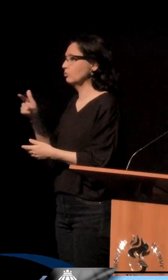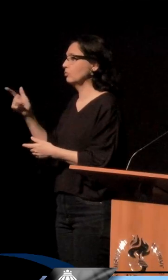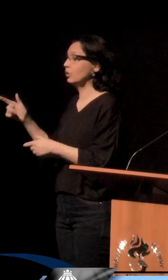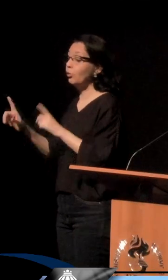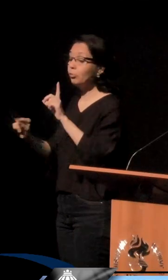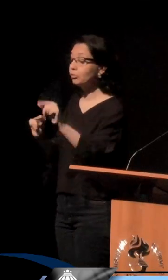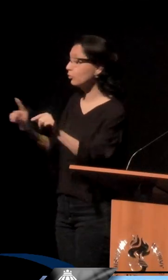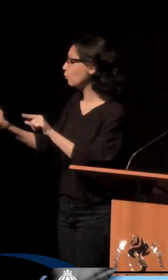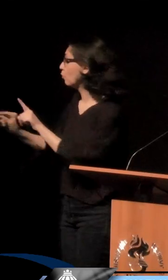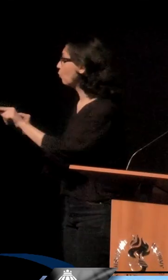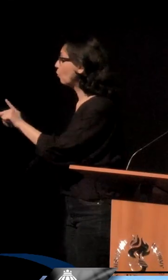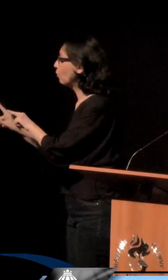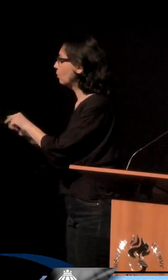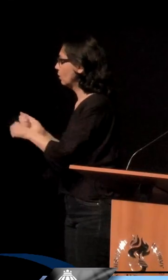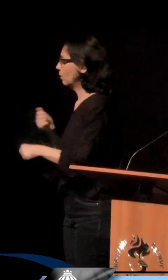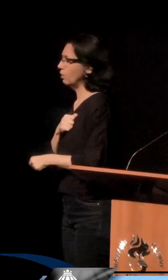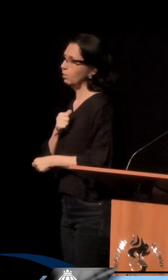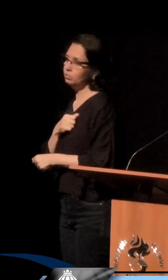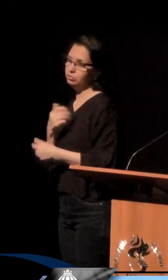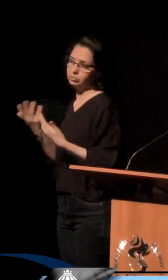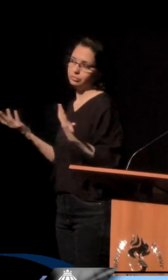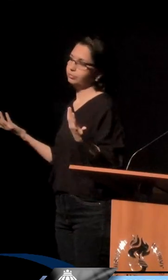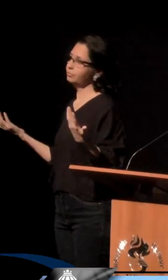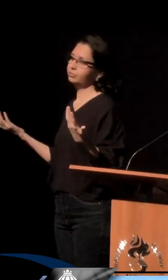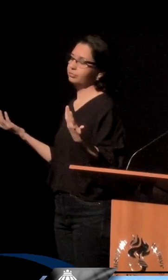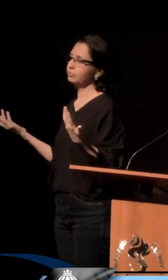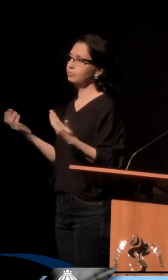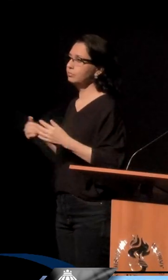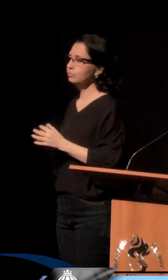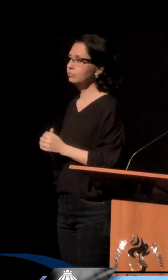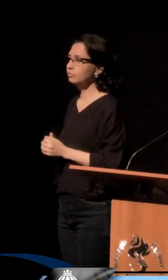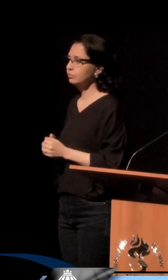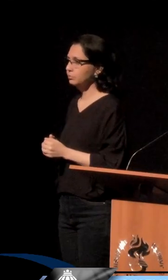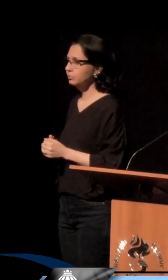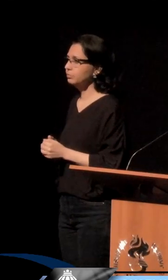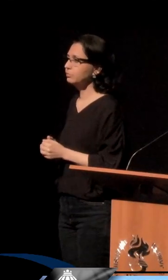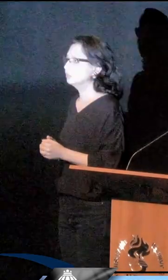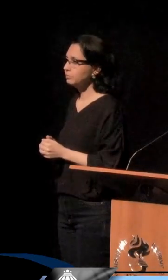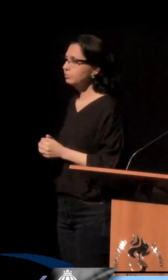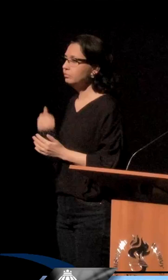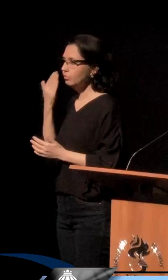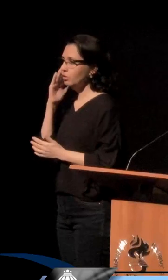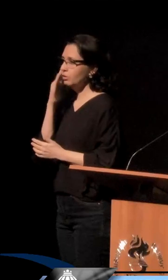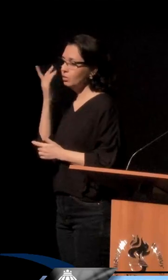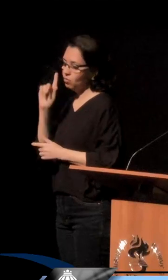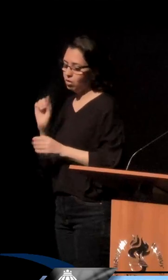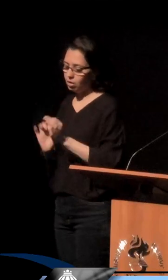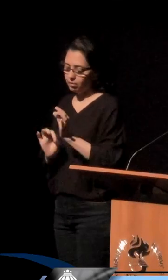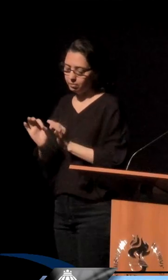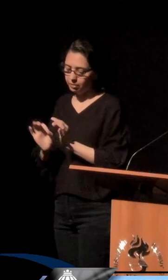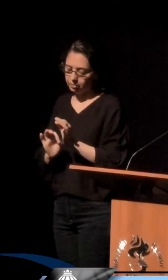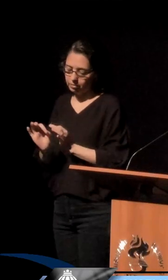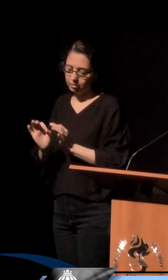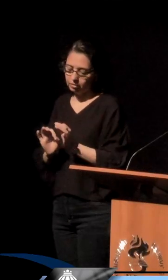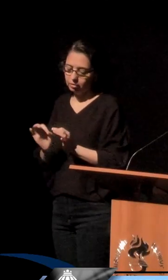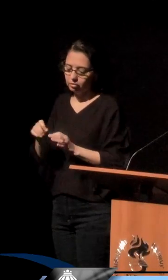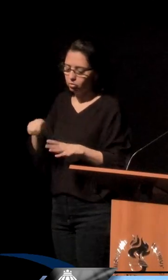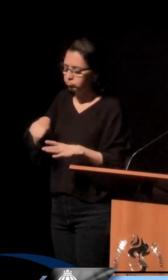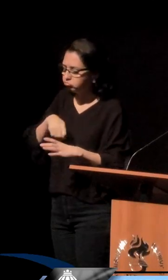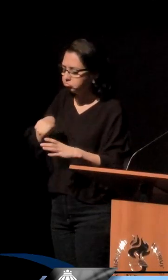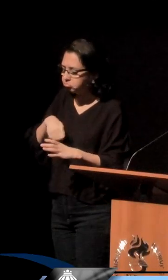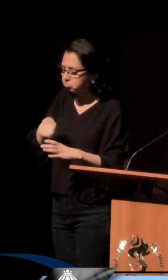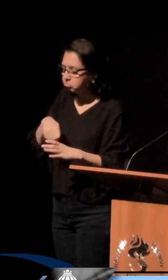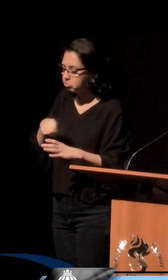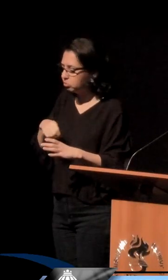Ou você tem vem aqui testar uma preparação com abóbora aí já separou aí os que já estão com uma aversão abóbora nem vão participar